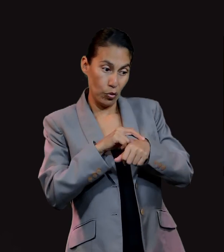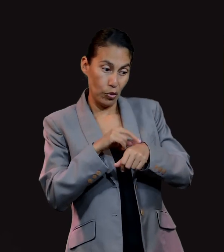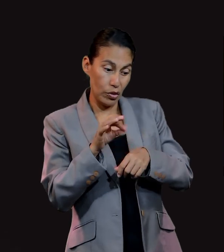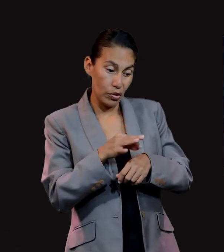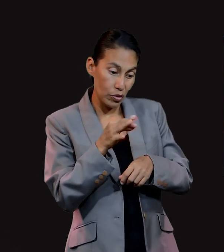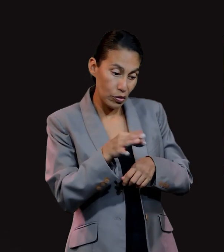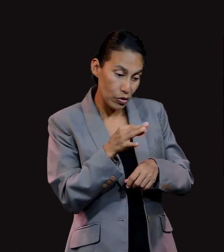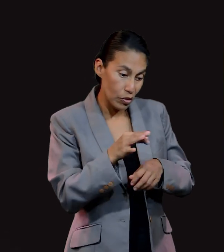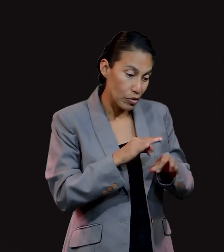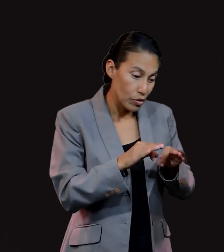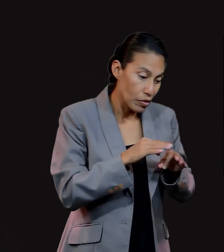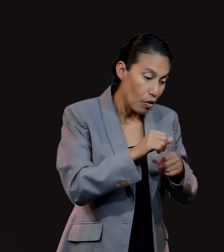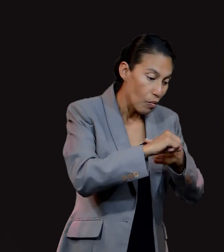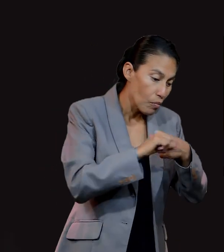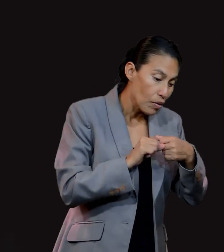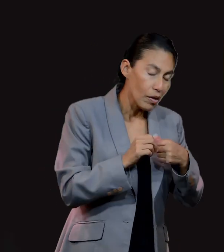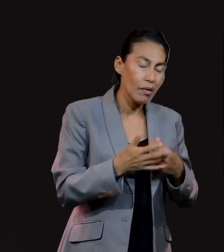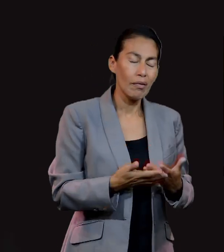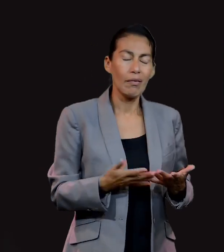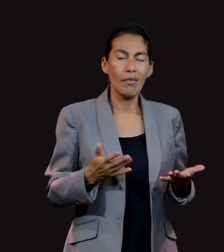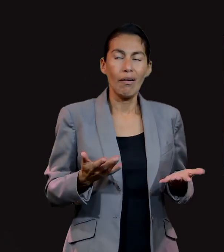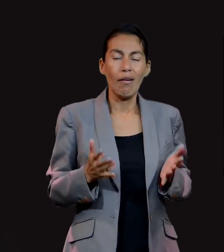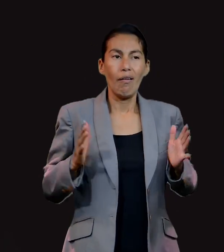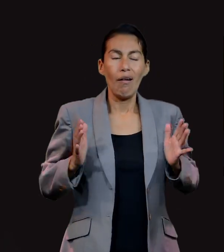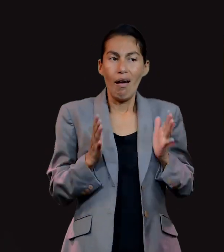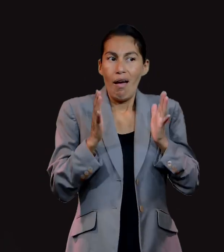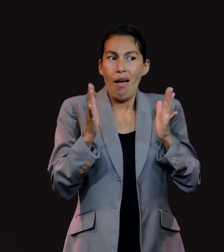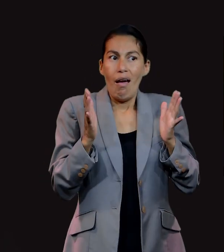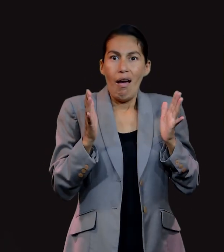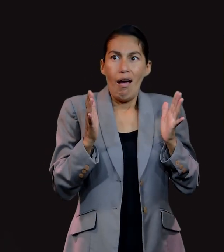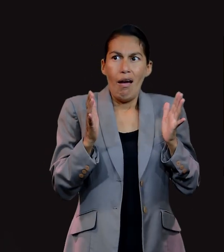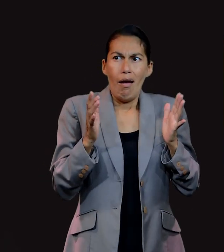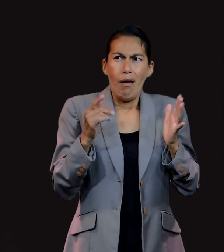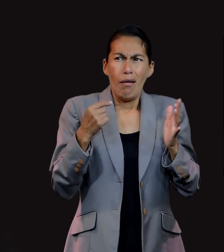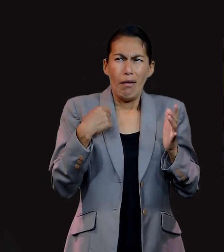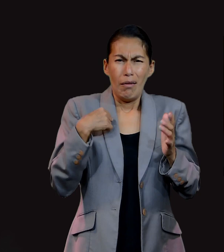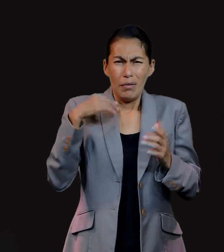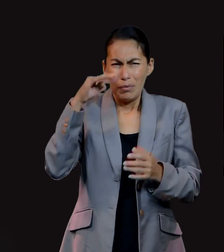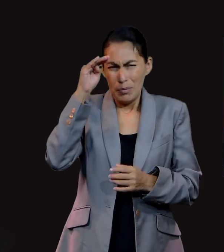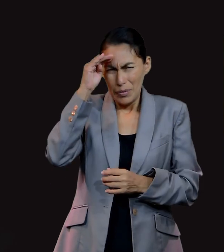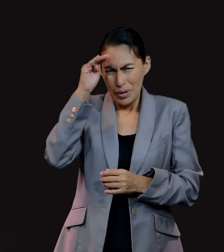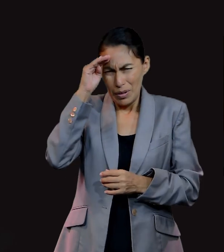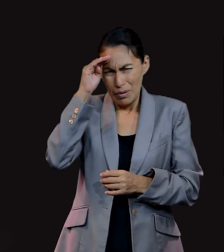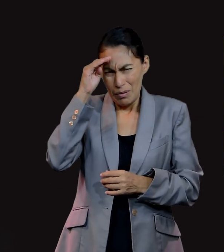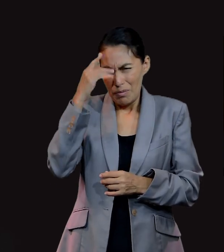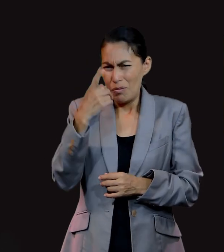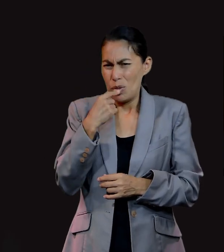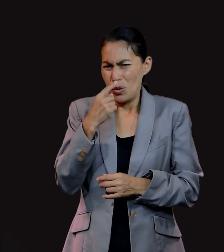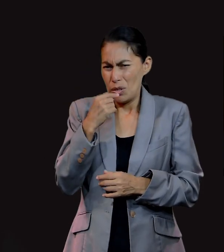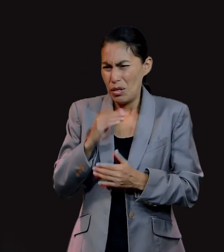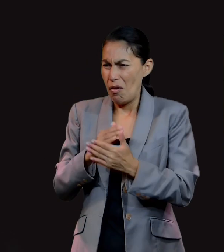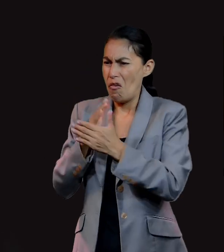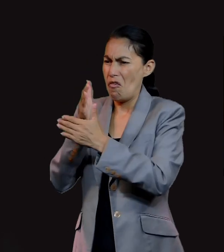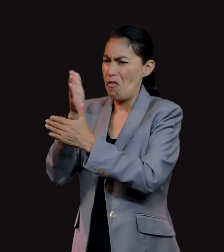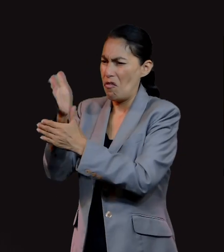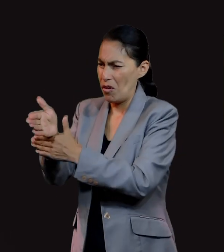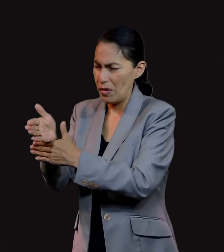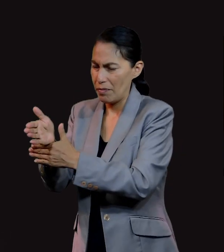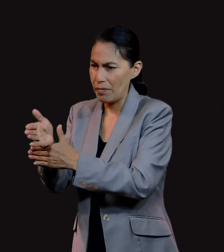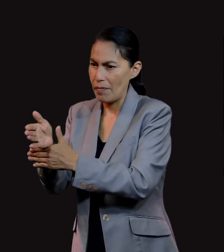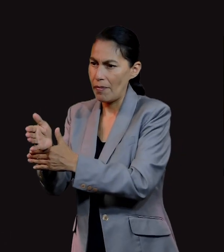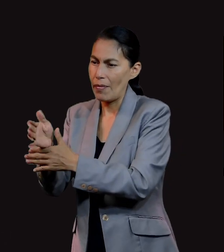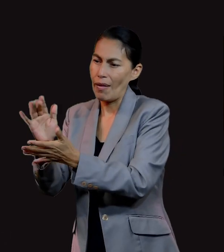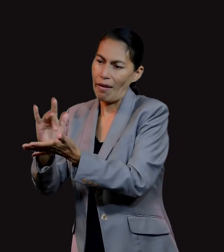a los médicos que estaban suturando ahora definitivamente pensando en eso